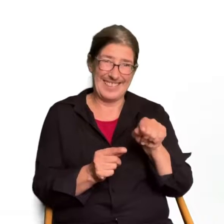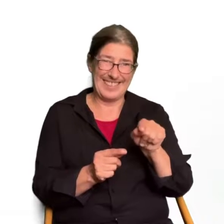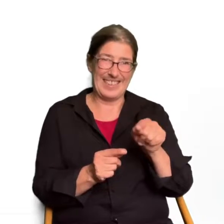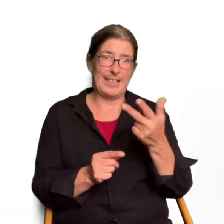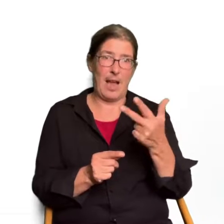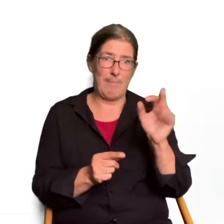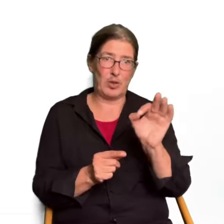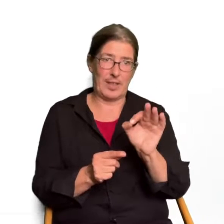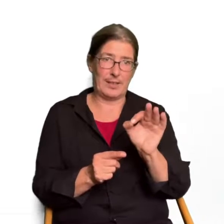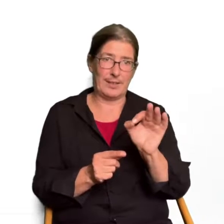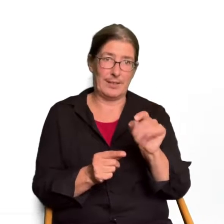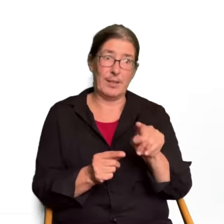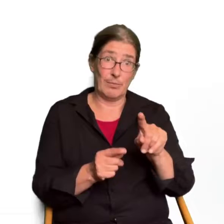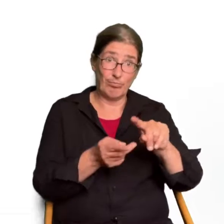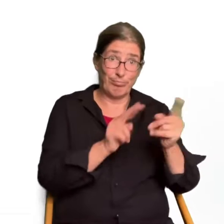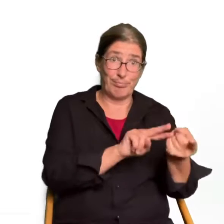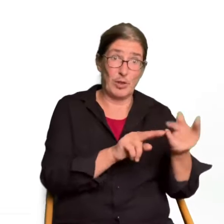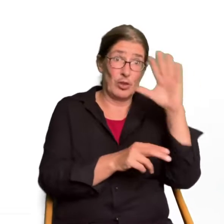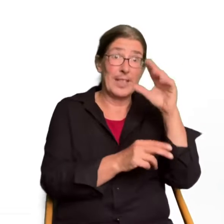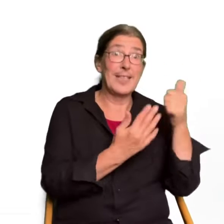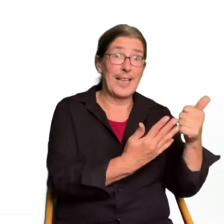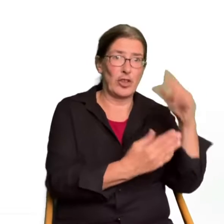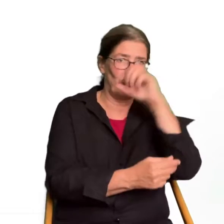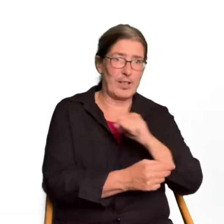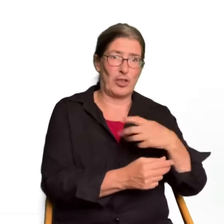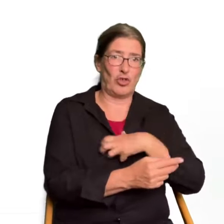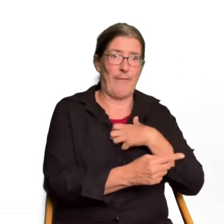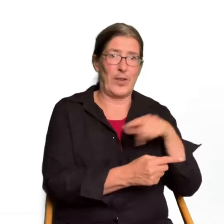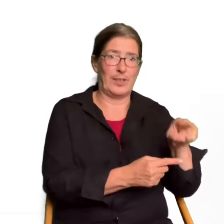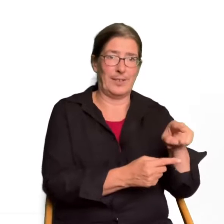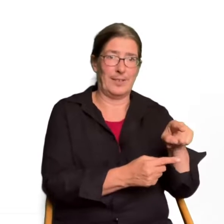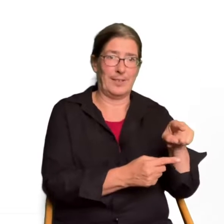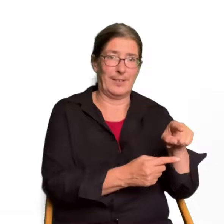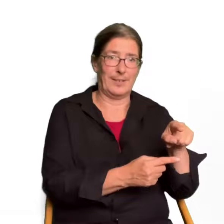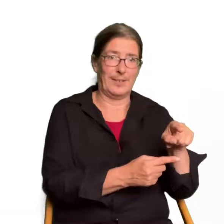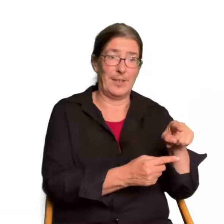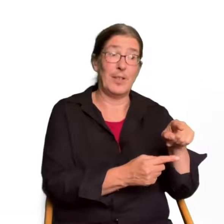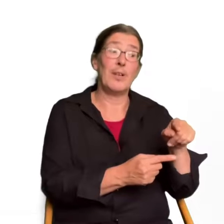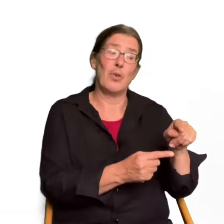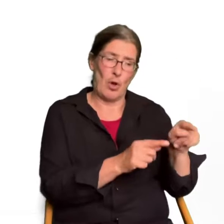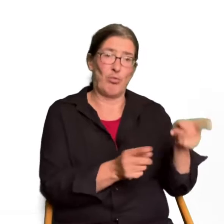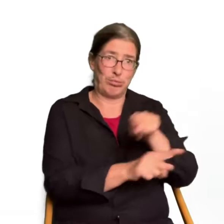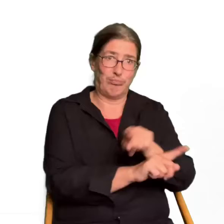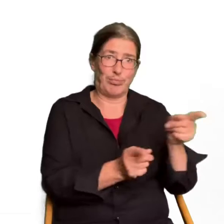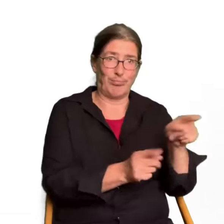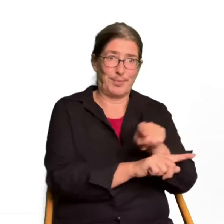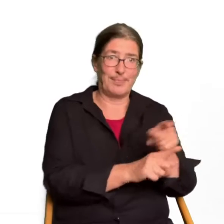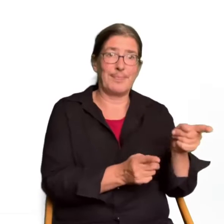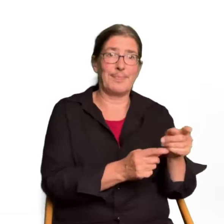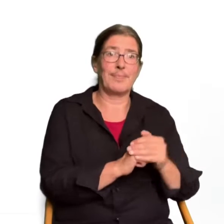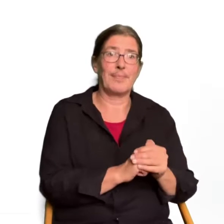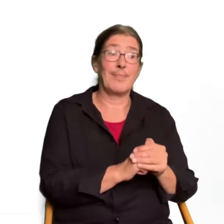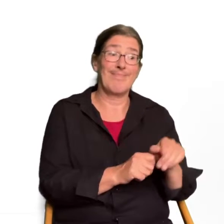und diese drei Prozent sind sechs schwarze Schafe oder beziehungsweise die sechs schwarzen Schafe sind drei Prozent